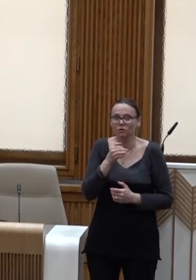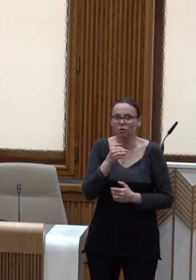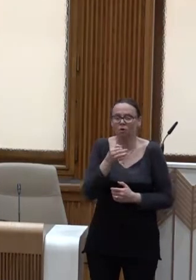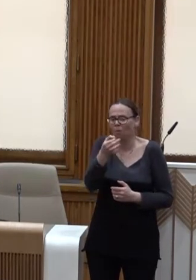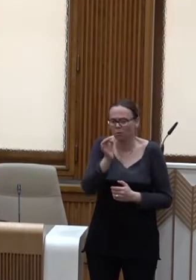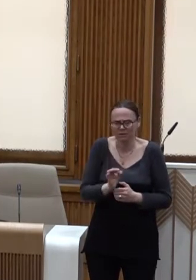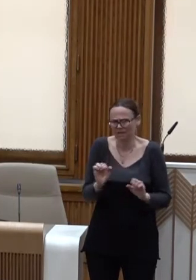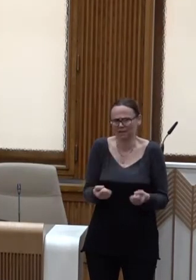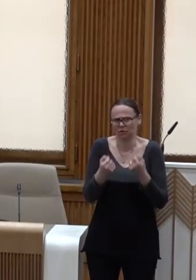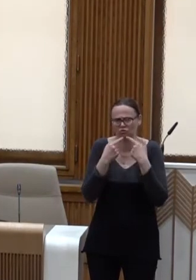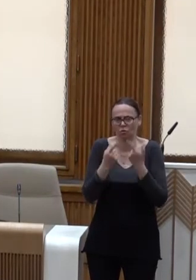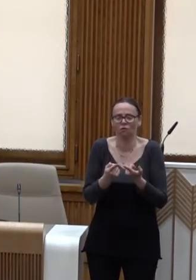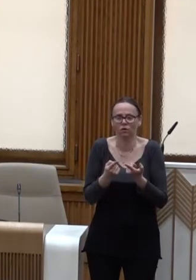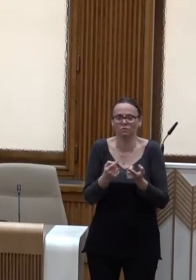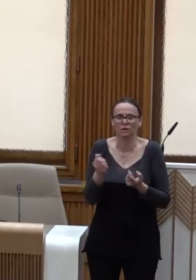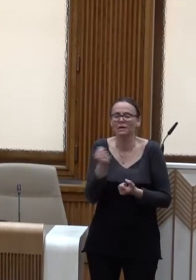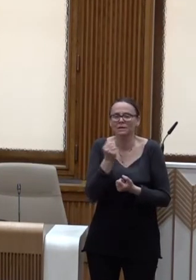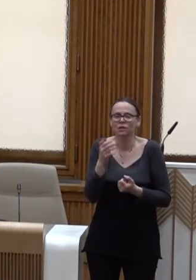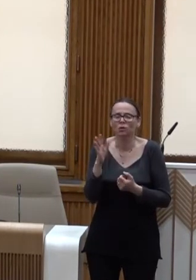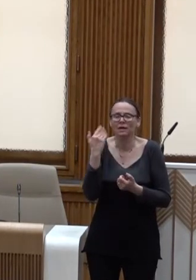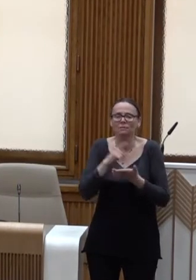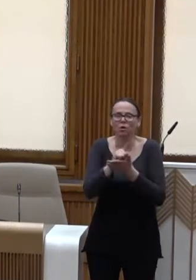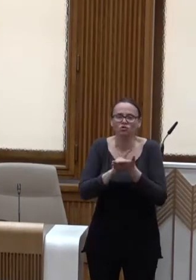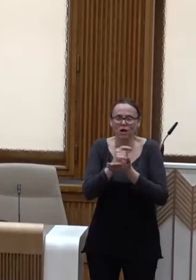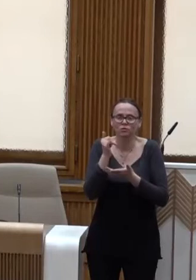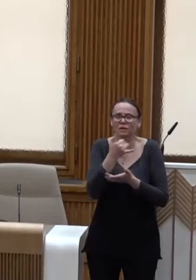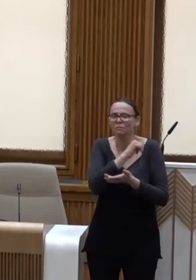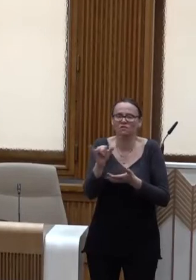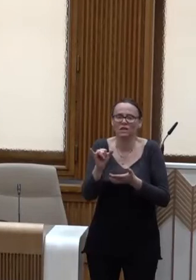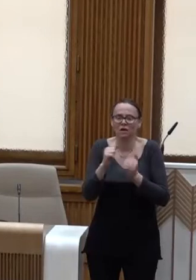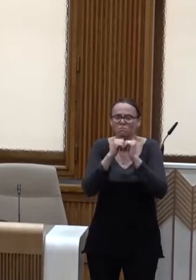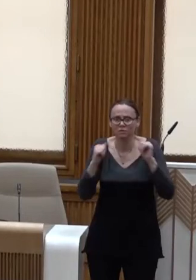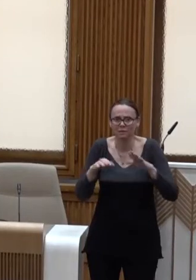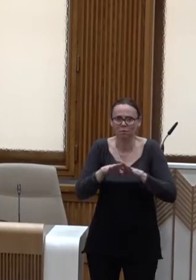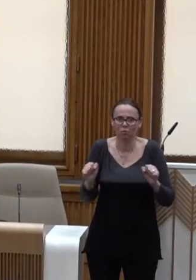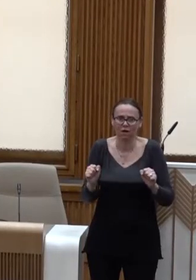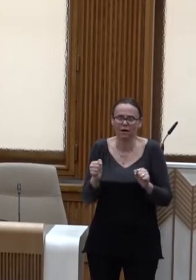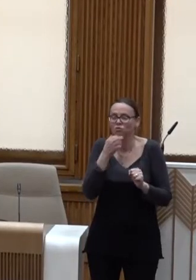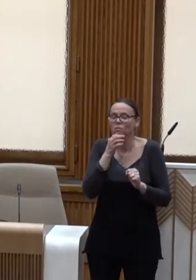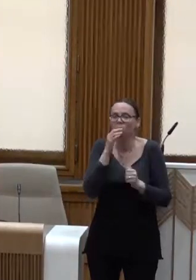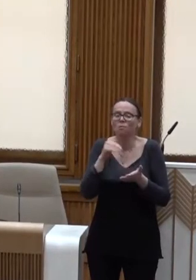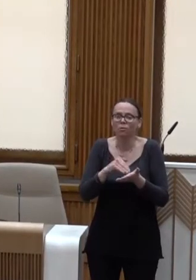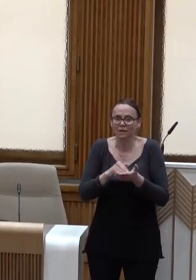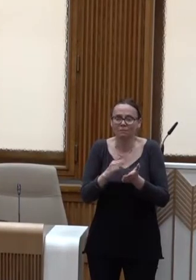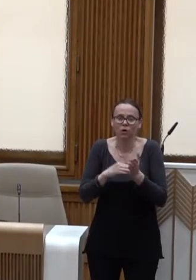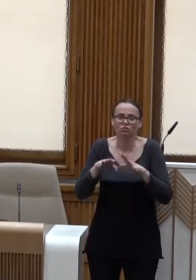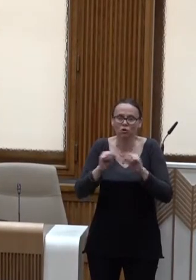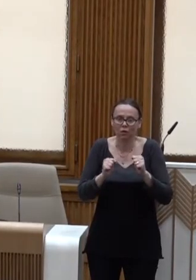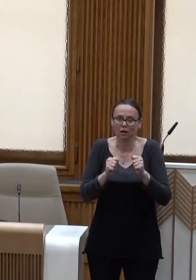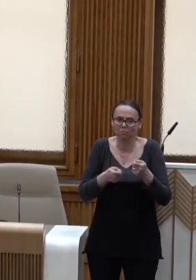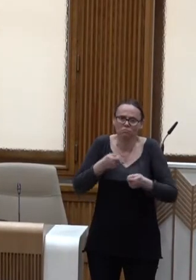procentih težko govorim, ker pač ni bilo časa, da bi se vsakim posebej ukvarjal, kolikor bo potrebno kak ukrep